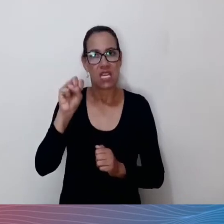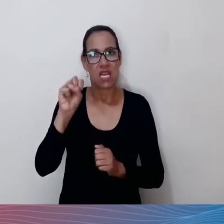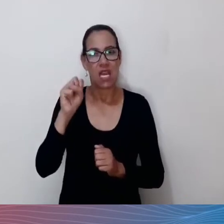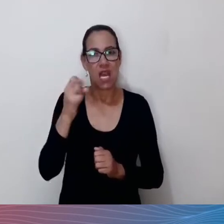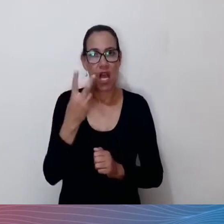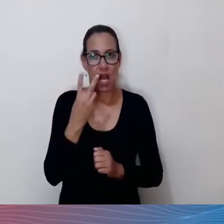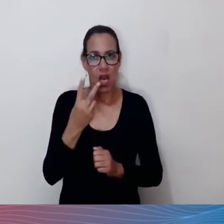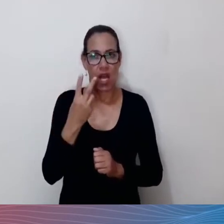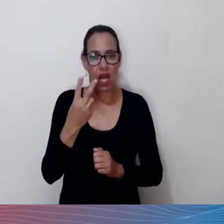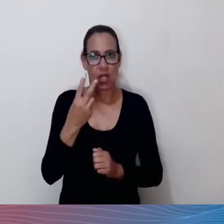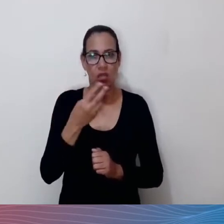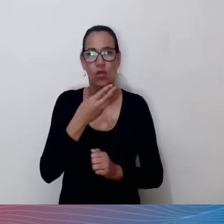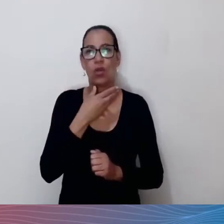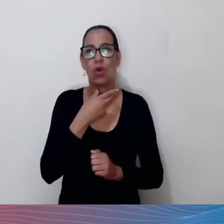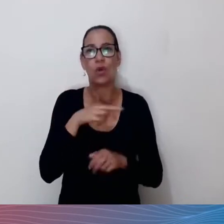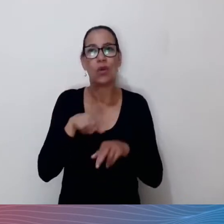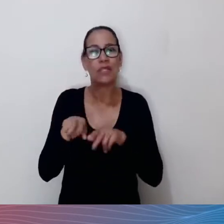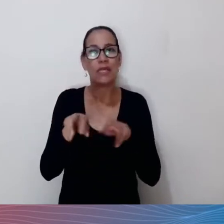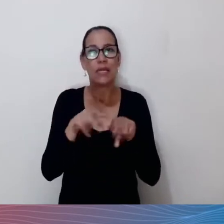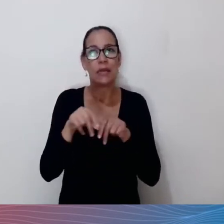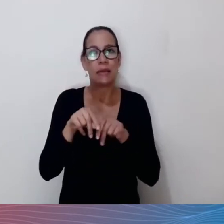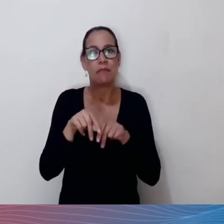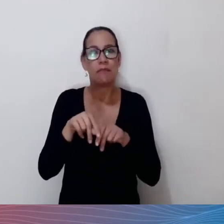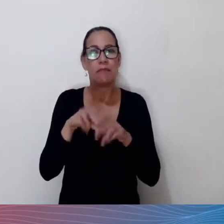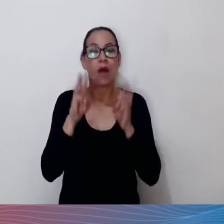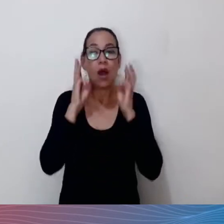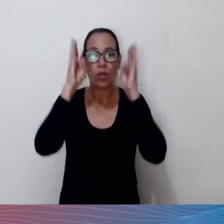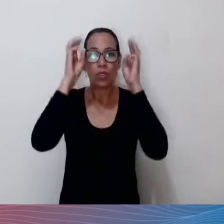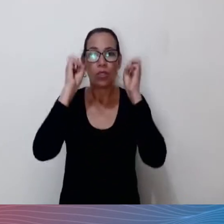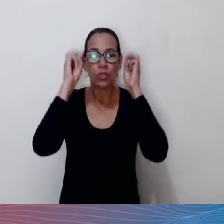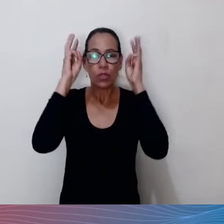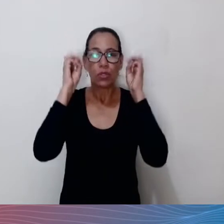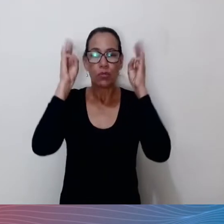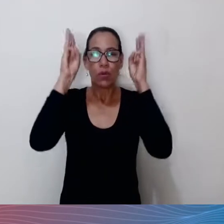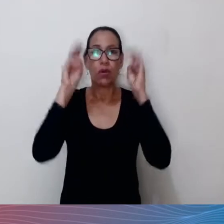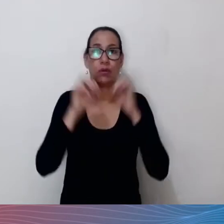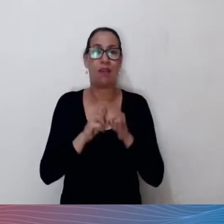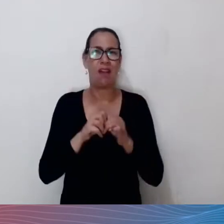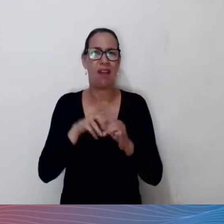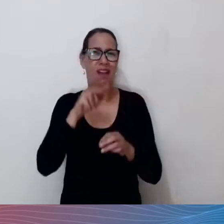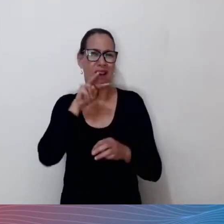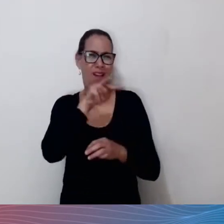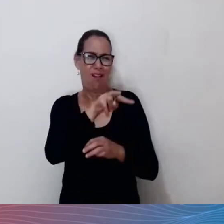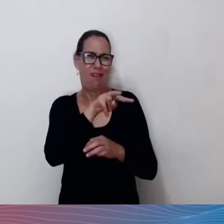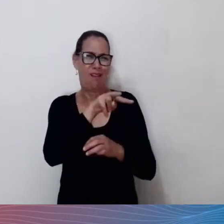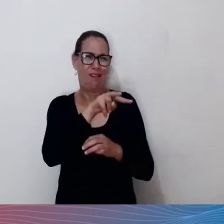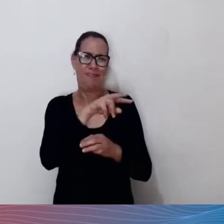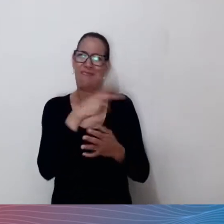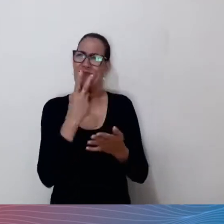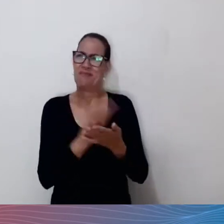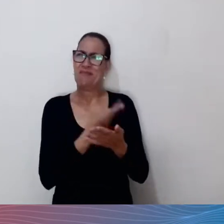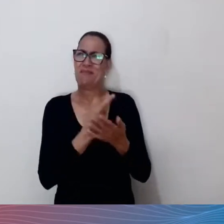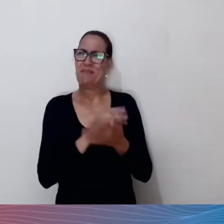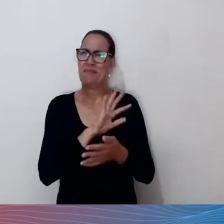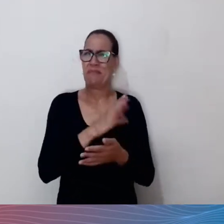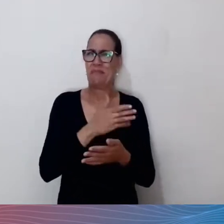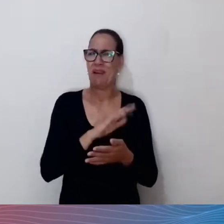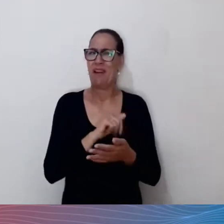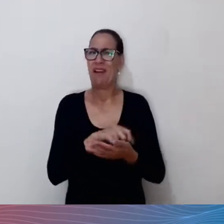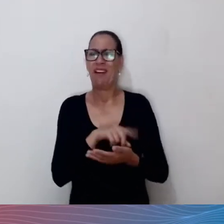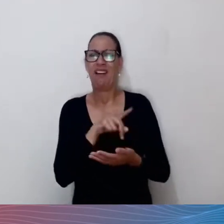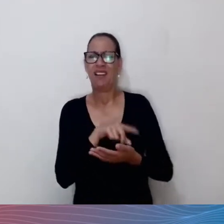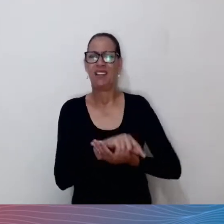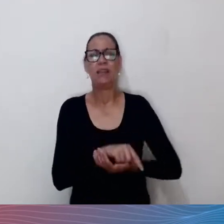acharam um erro em Moisés, supostamente um erro, só que quando abriram a boca